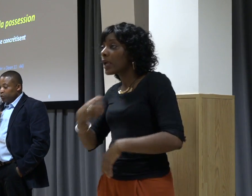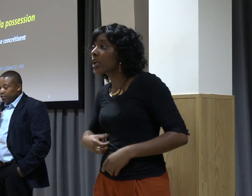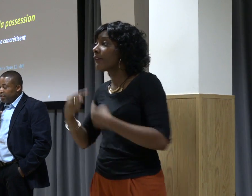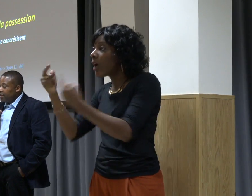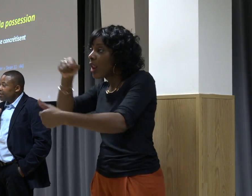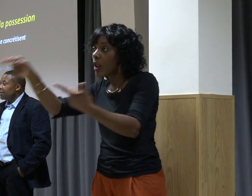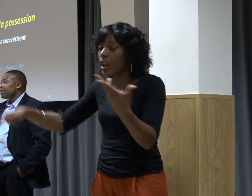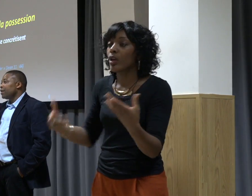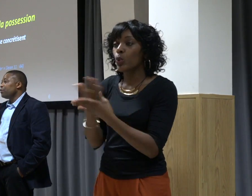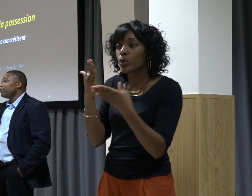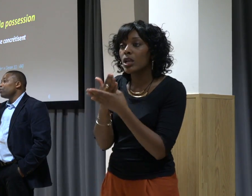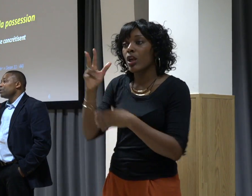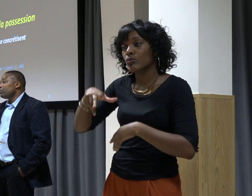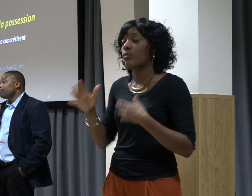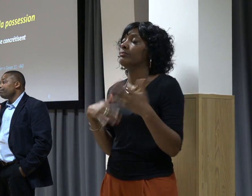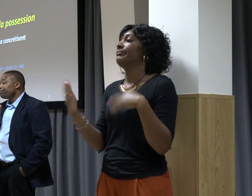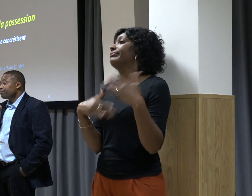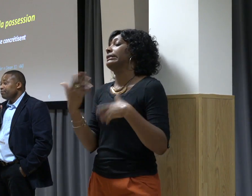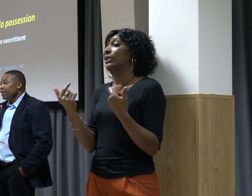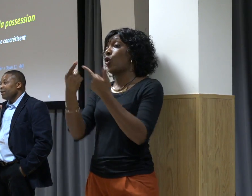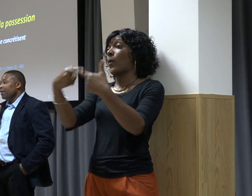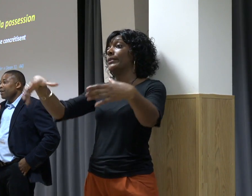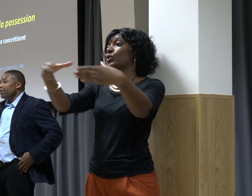Ce dossier, il ira devant une commission